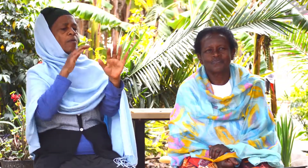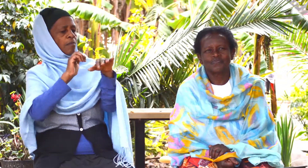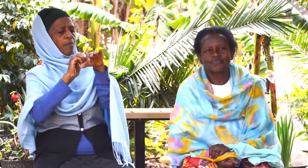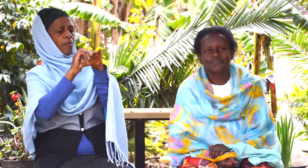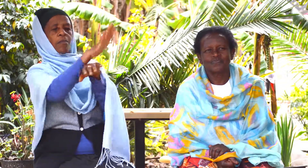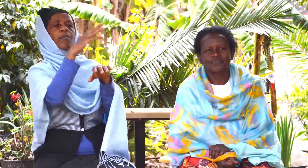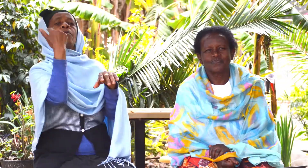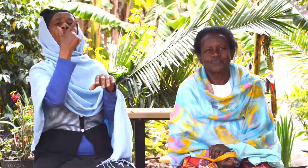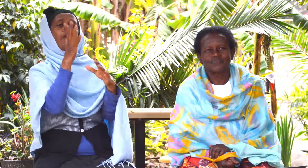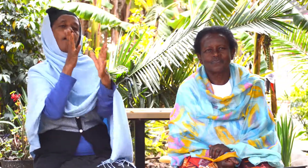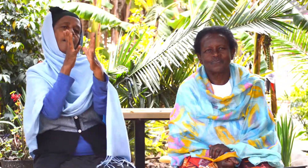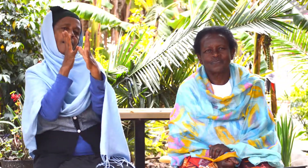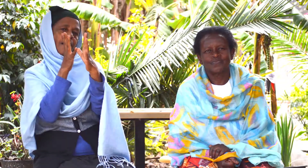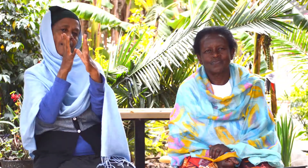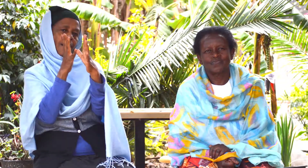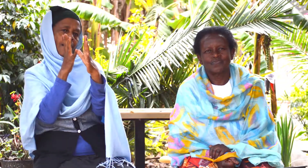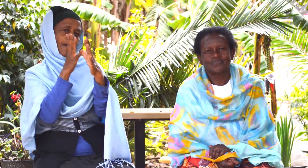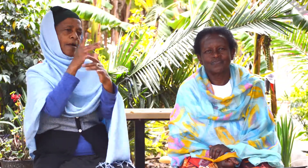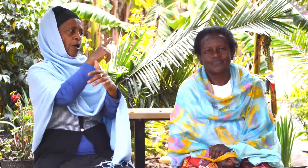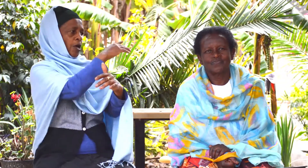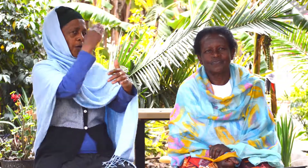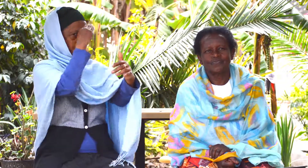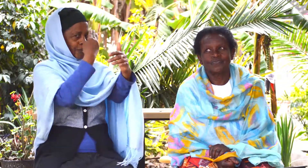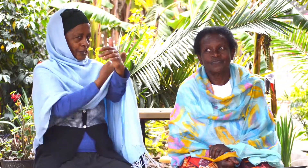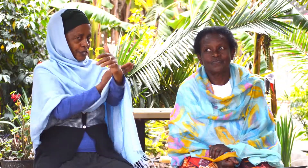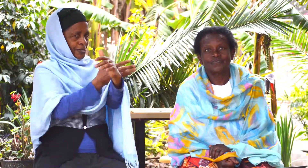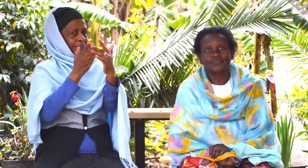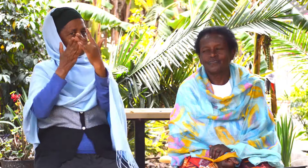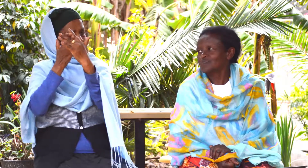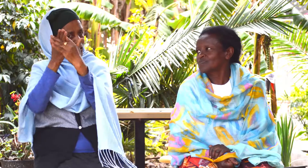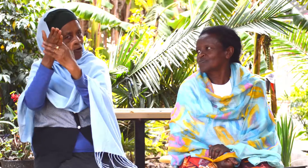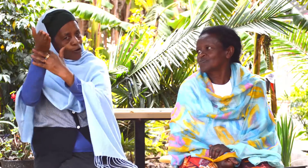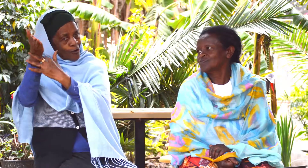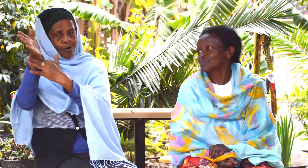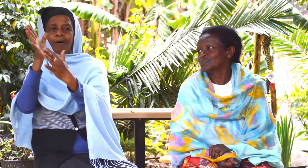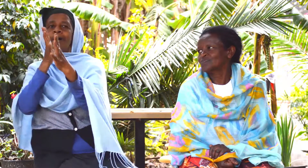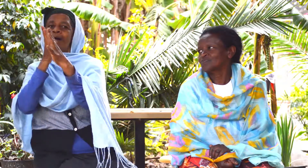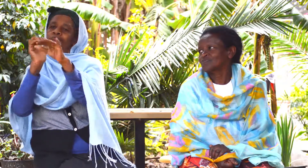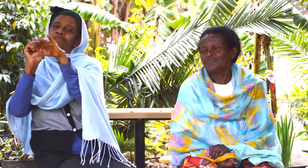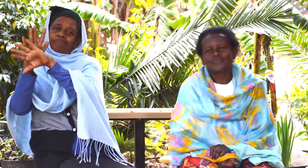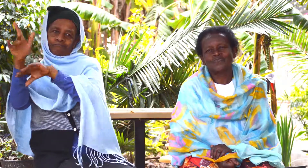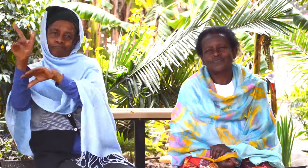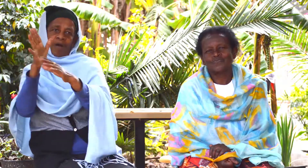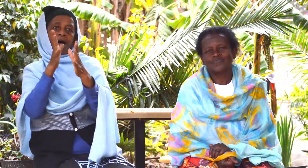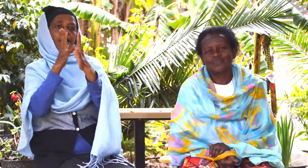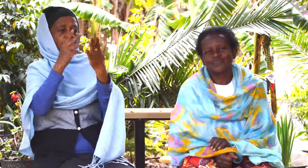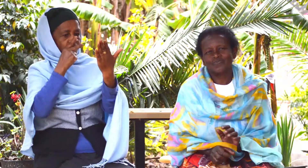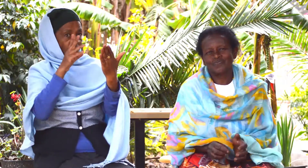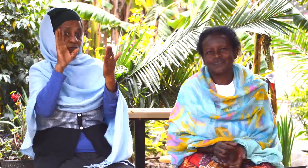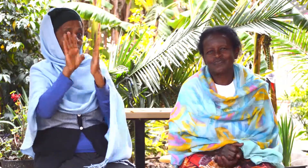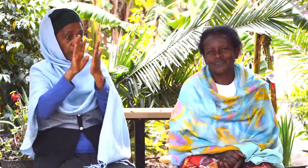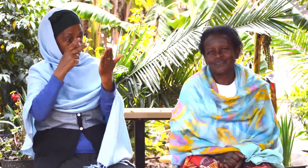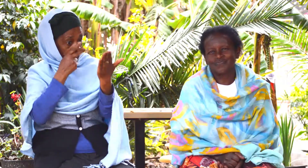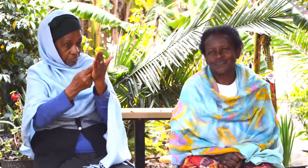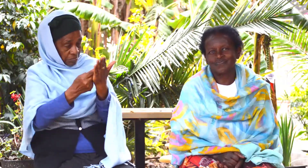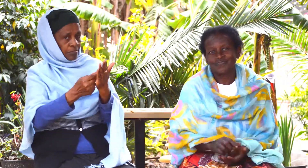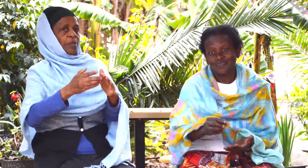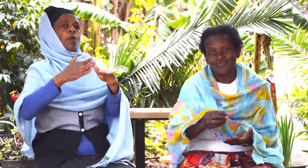Information and pictures were sent to her grandmother. After her grandmother checks everything, አያቷን she calls